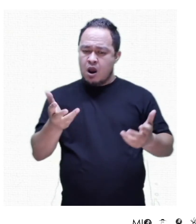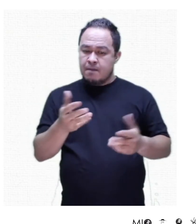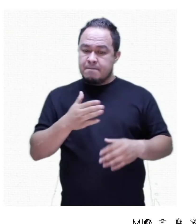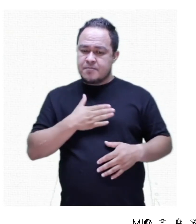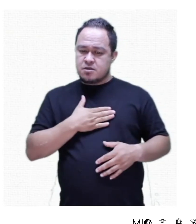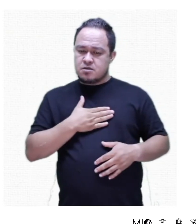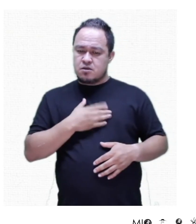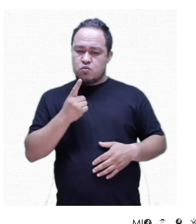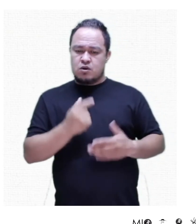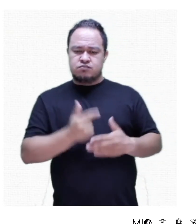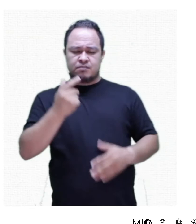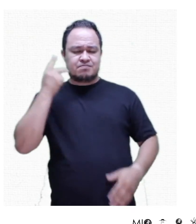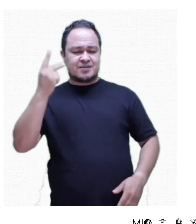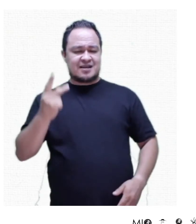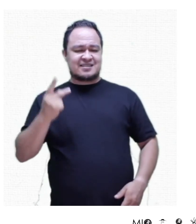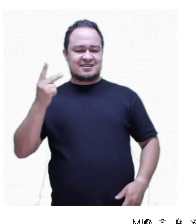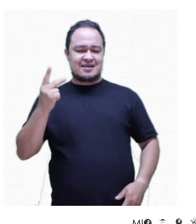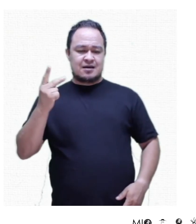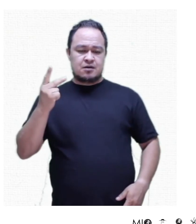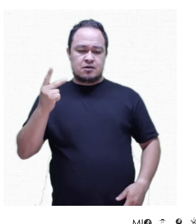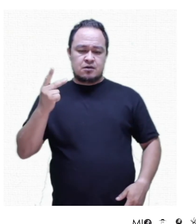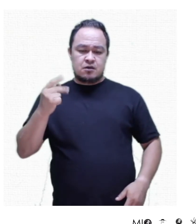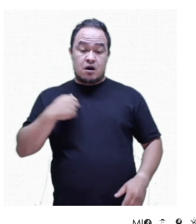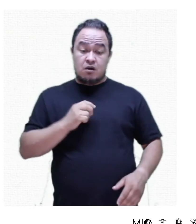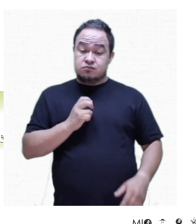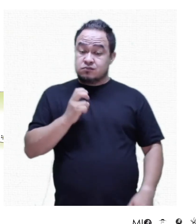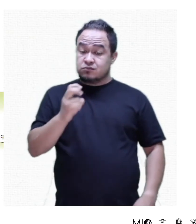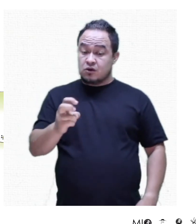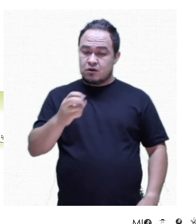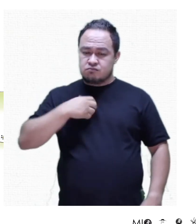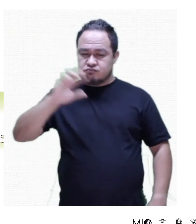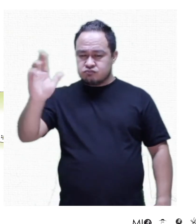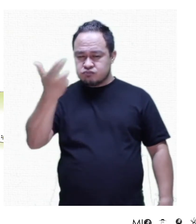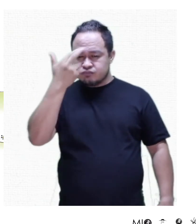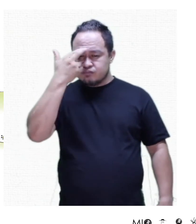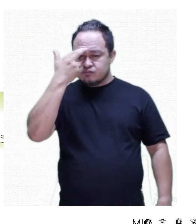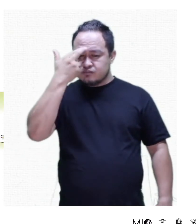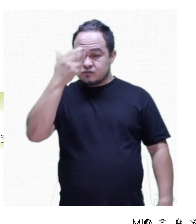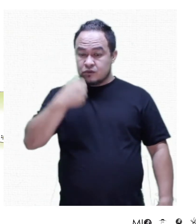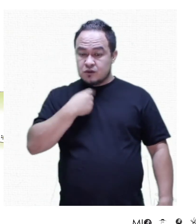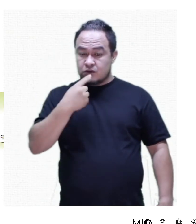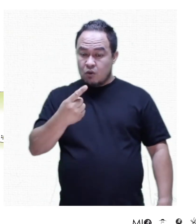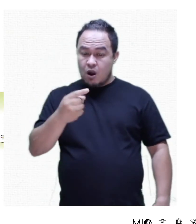Eso no hace de mí un gran príncipe». Y